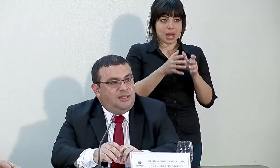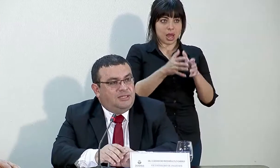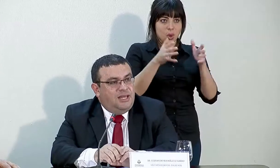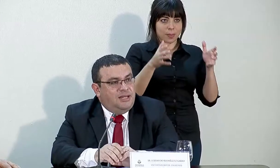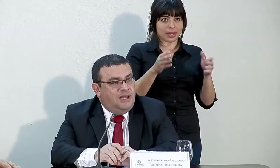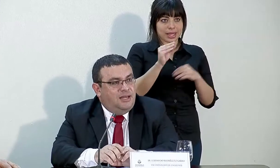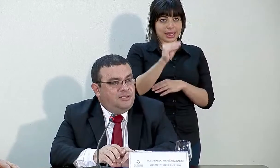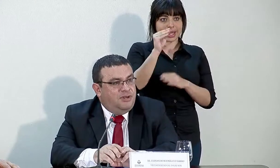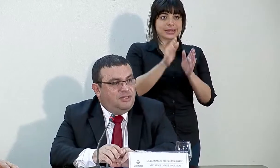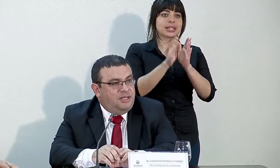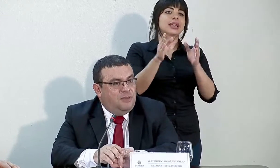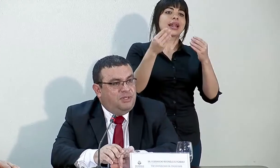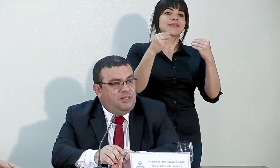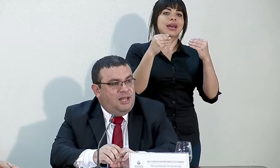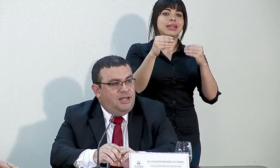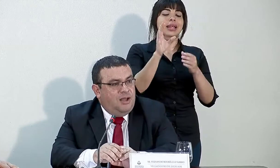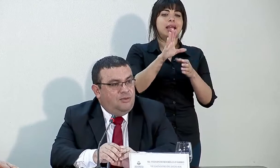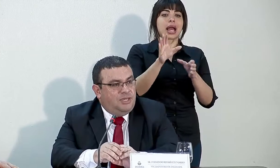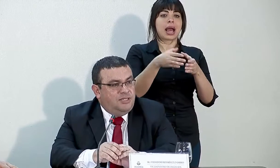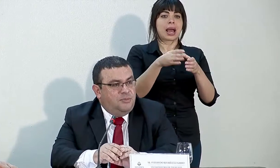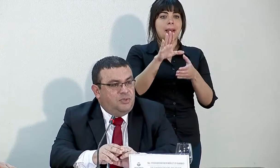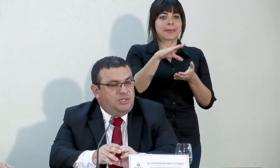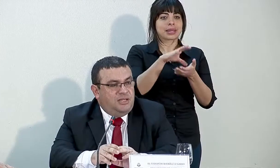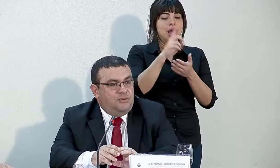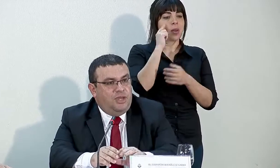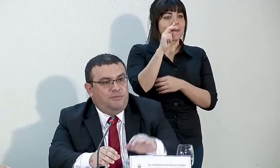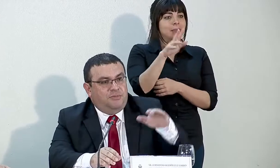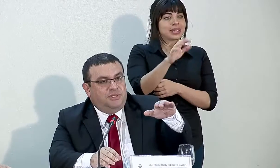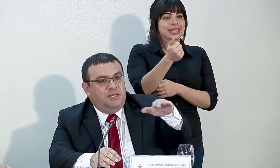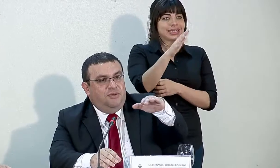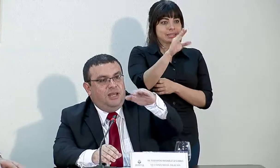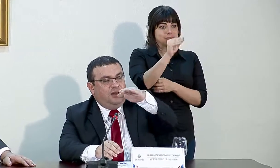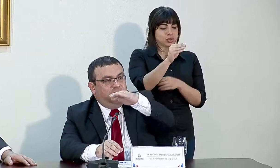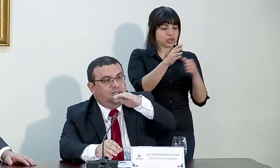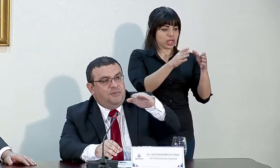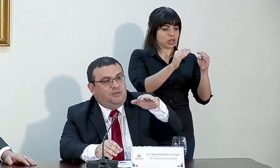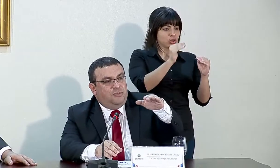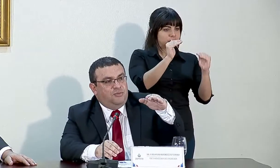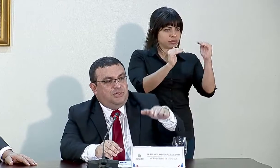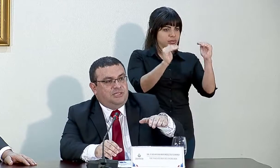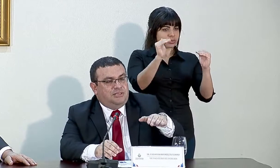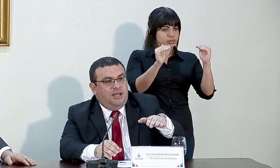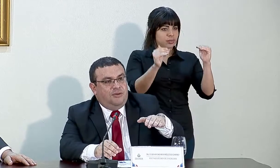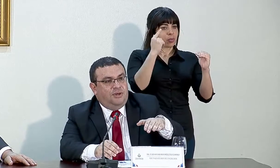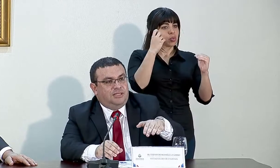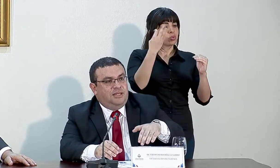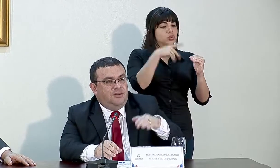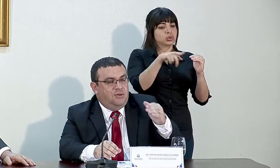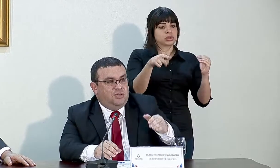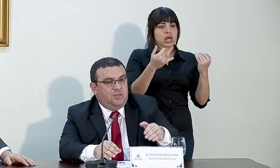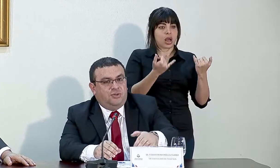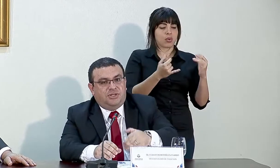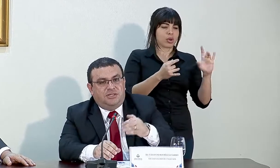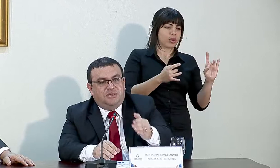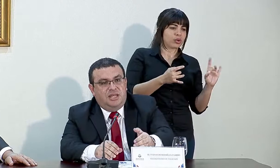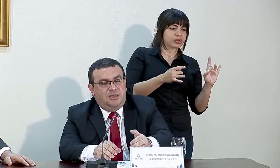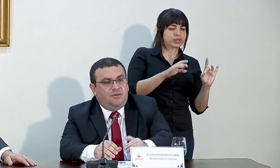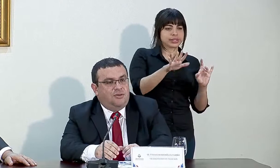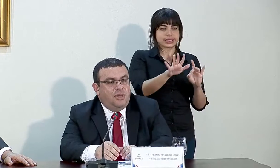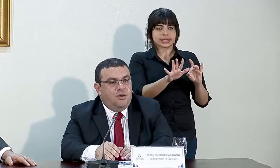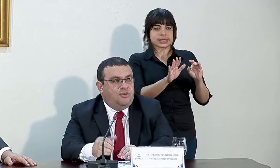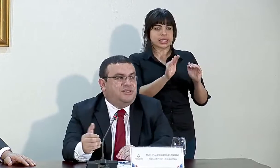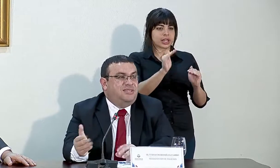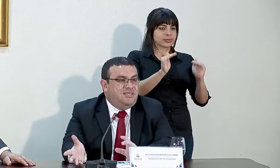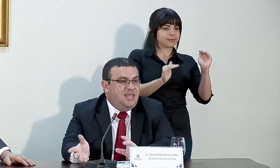aumentar la tasa general de las rentas de capital a un 15%, ahí vamos a nivelar el tratamiento, porque muchas están ahora en 8, otras en